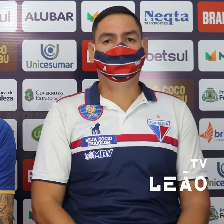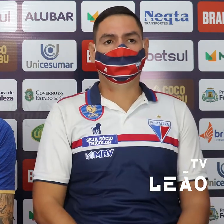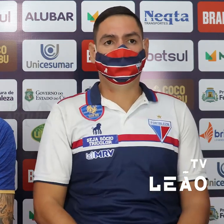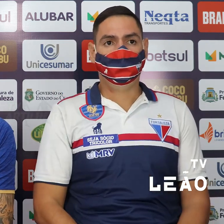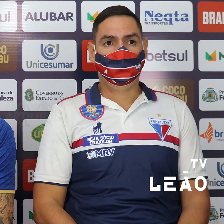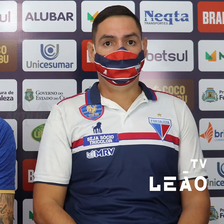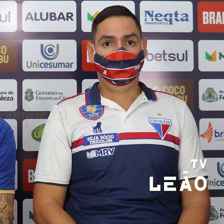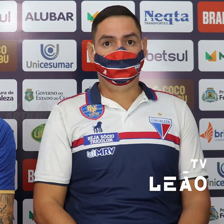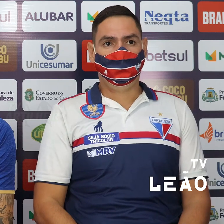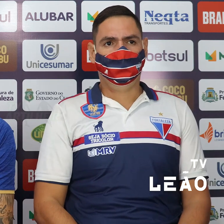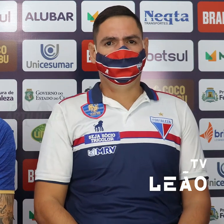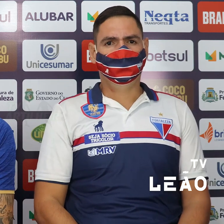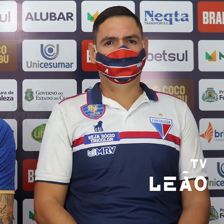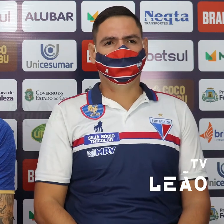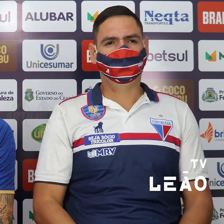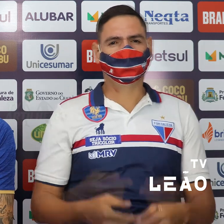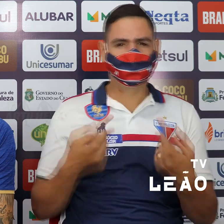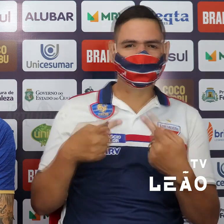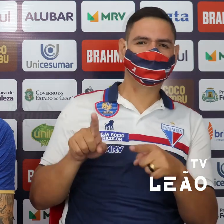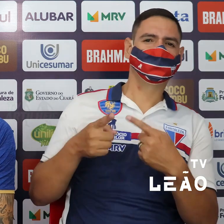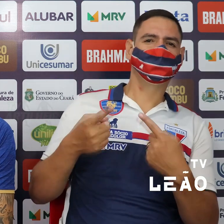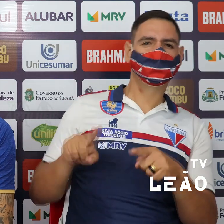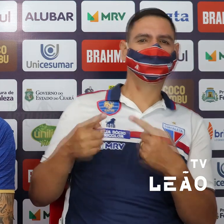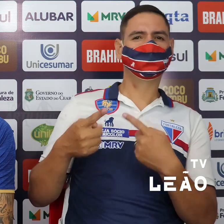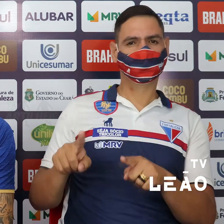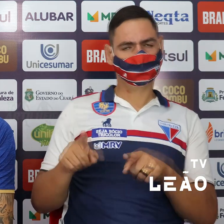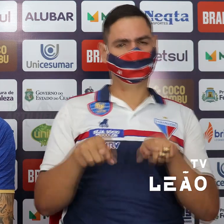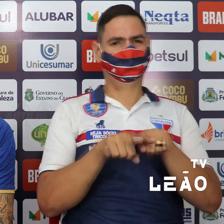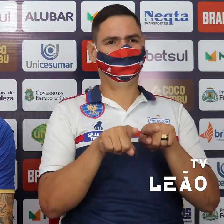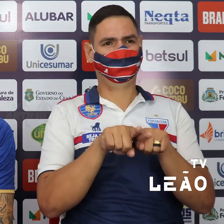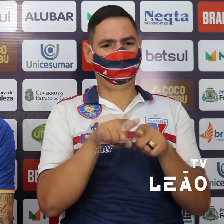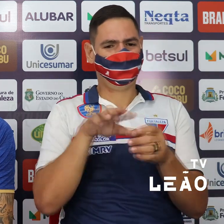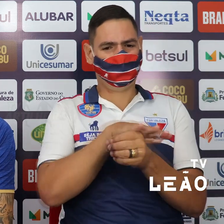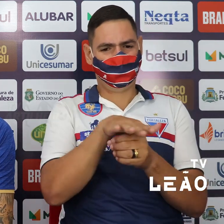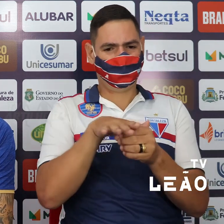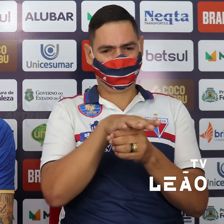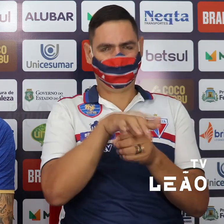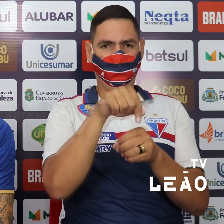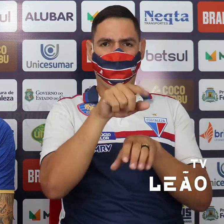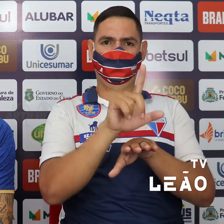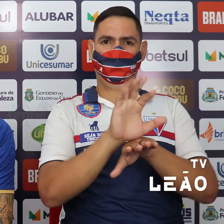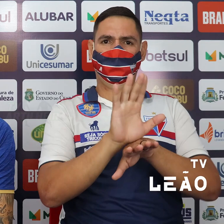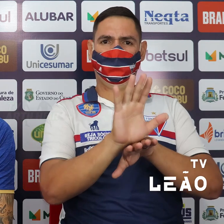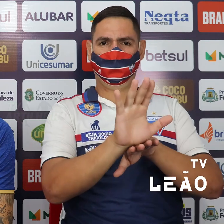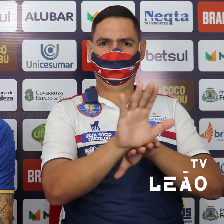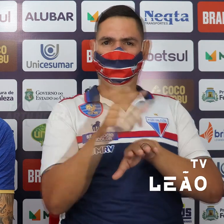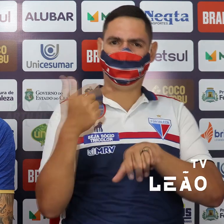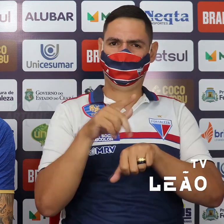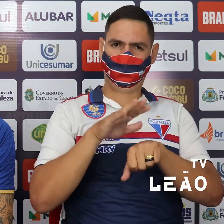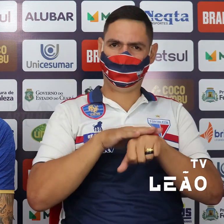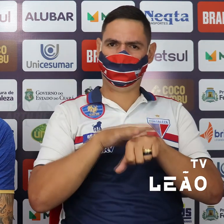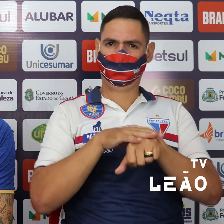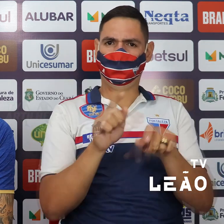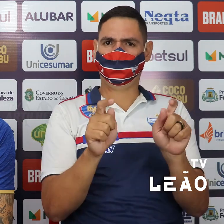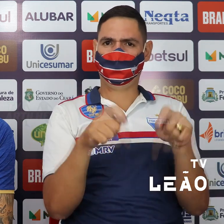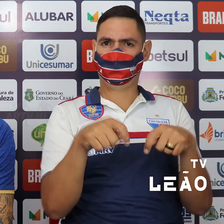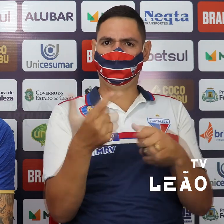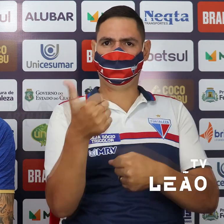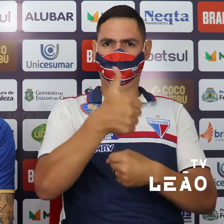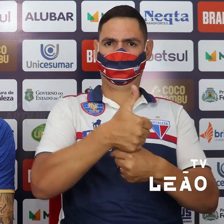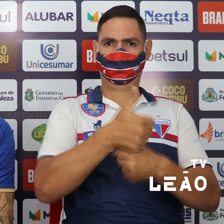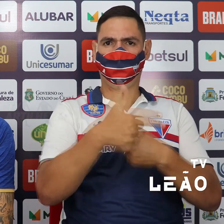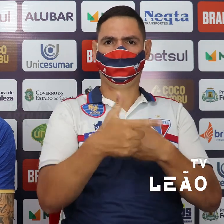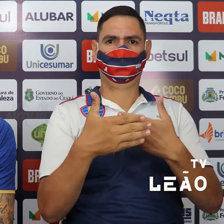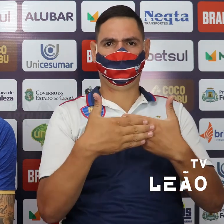vem sofrendo críticas em relação ao meio que liga jogadas ao ataque. Na sua opinião, você se sente preparado para exercer essa função no decorrer da